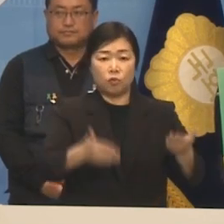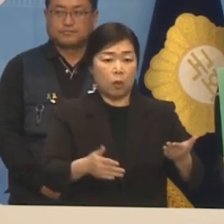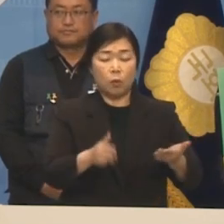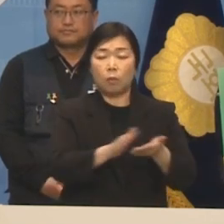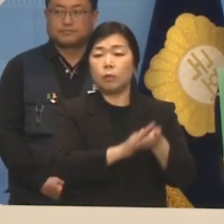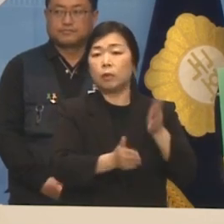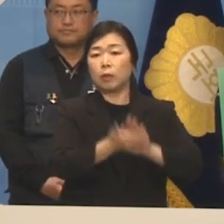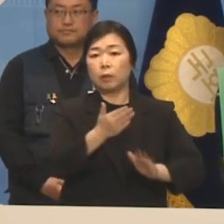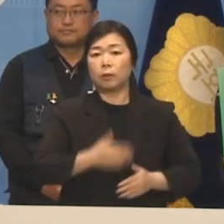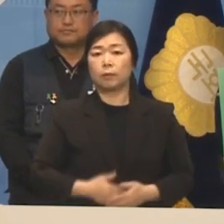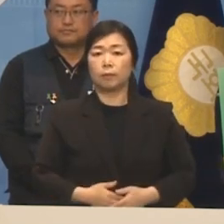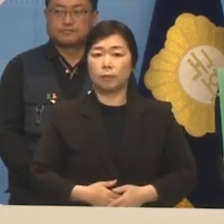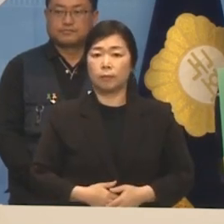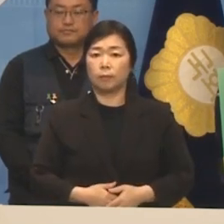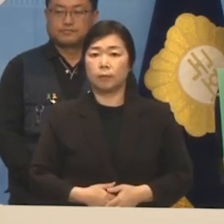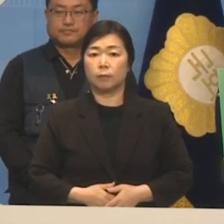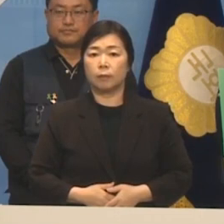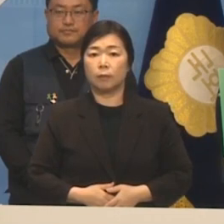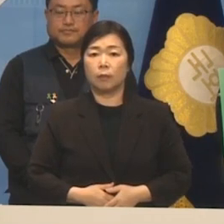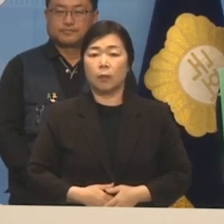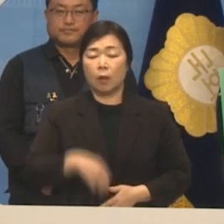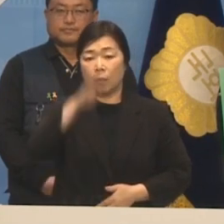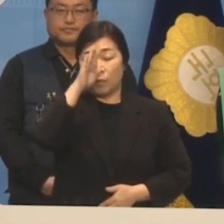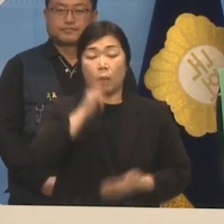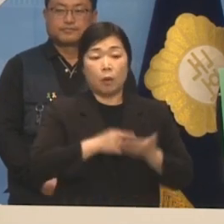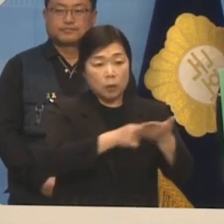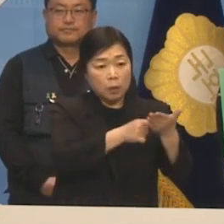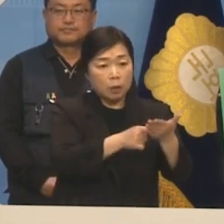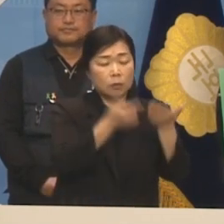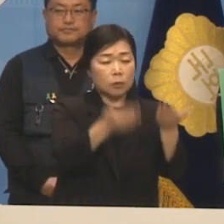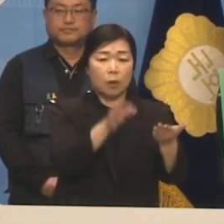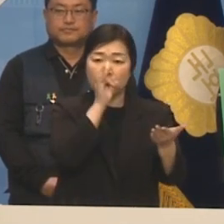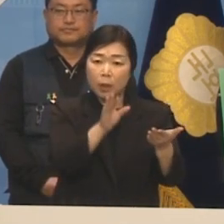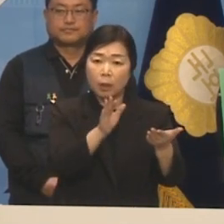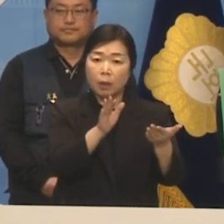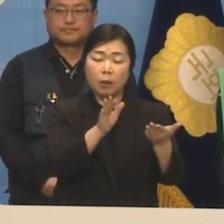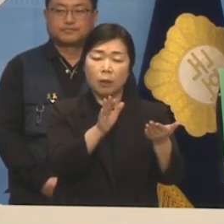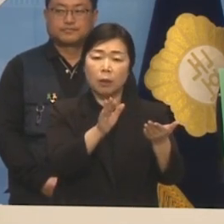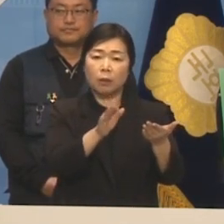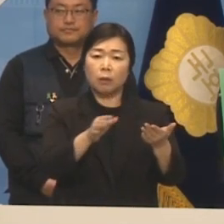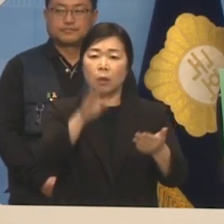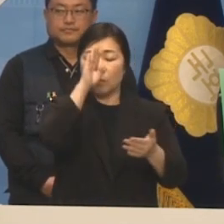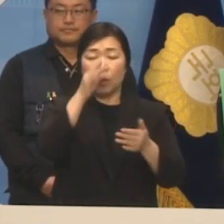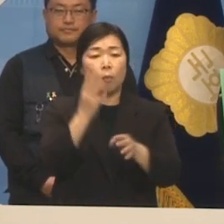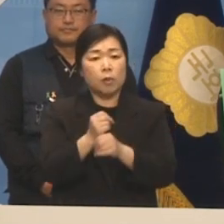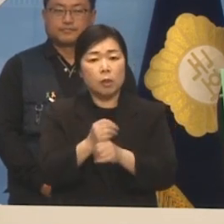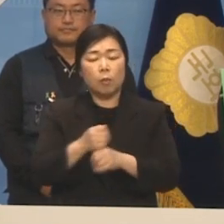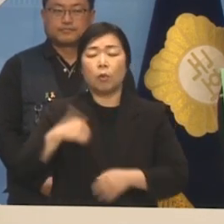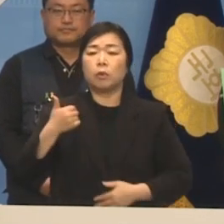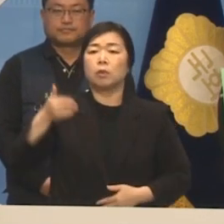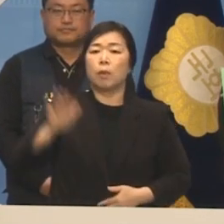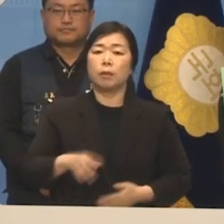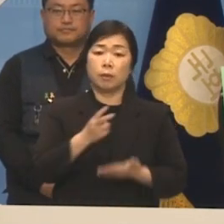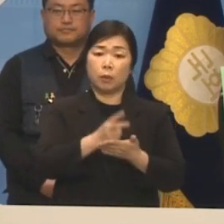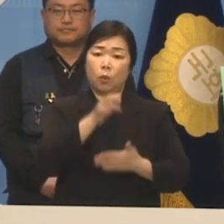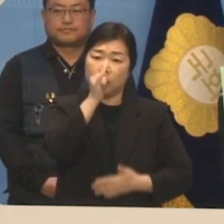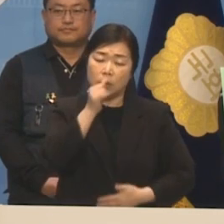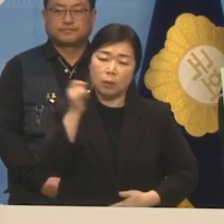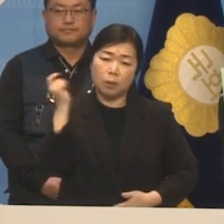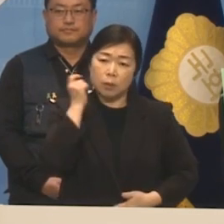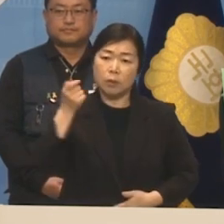제대로 쉬지 못하고 있습니다. 병가라고 제대로 쉴 수 있을까요? 병가가 며칠인지 모르지만 제도가 있다고